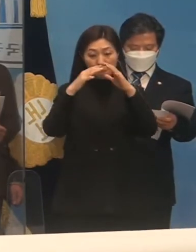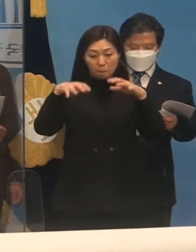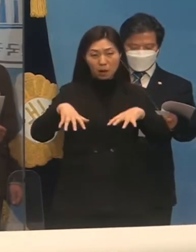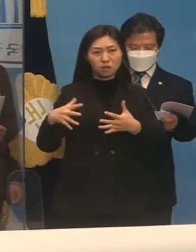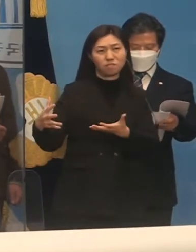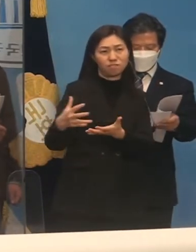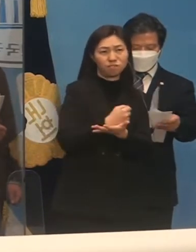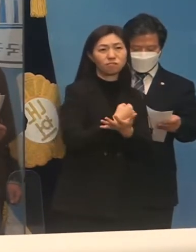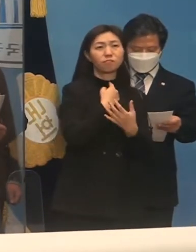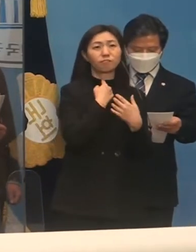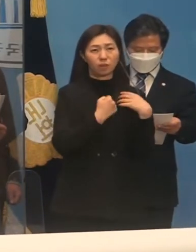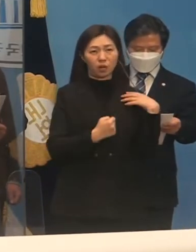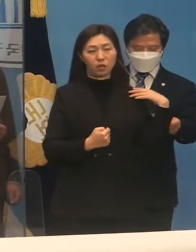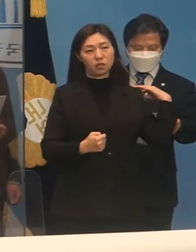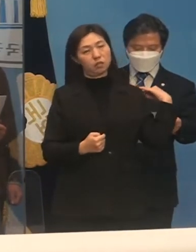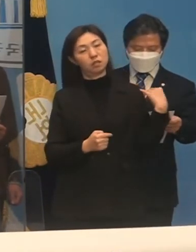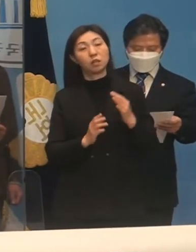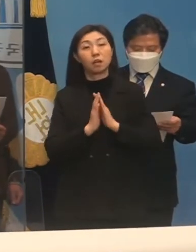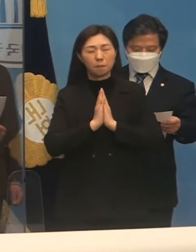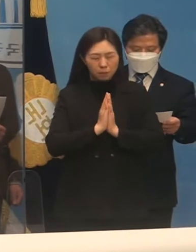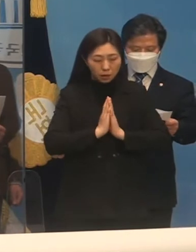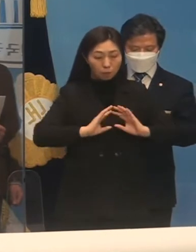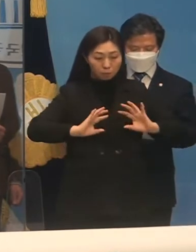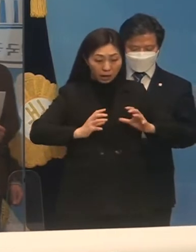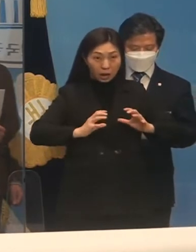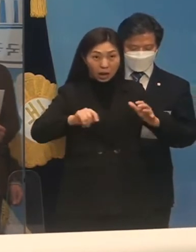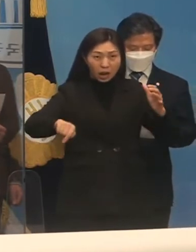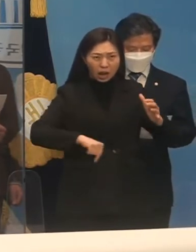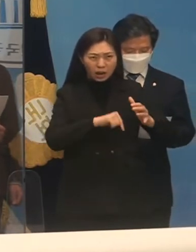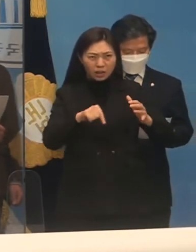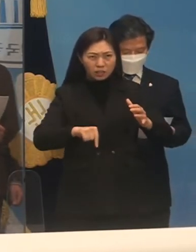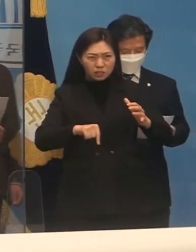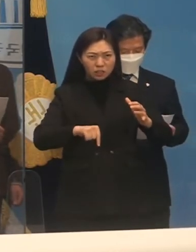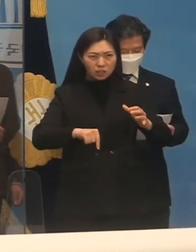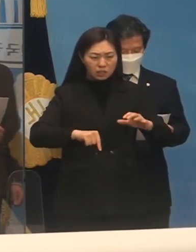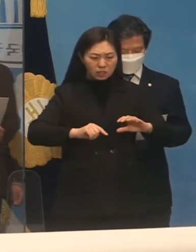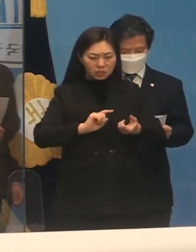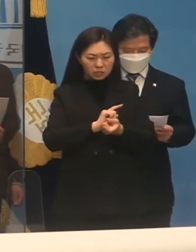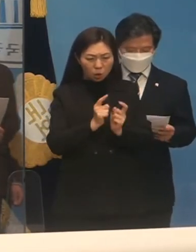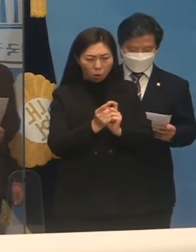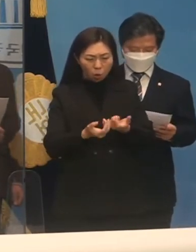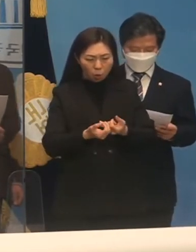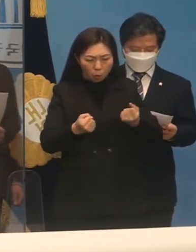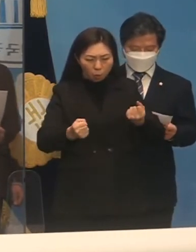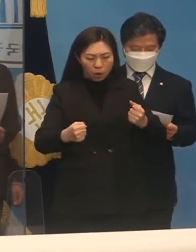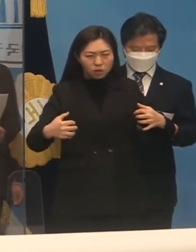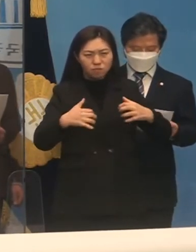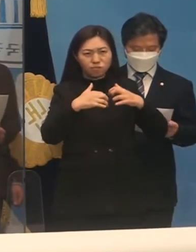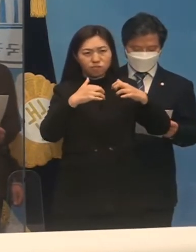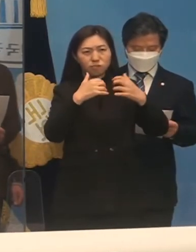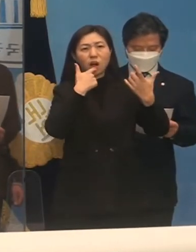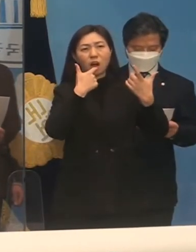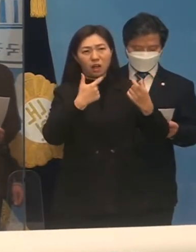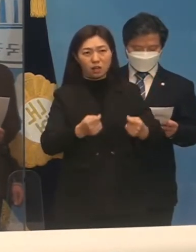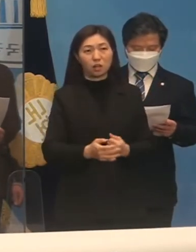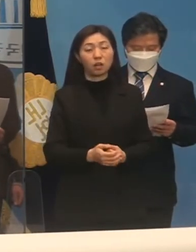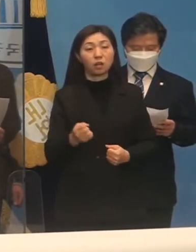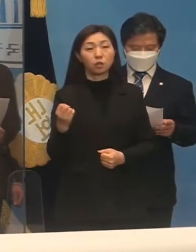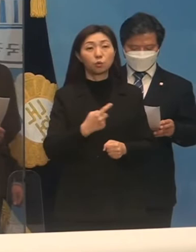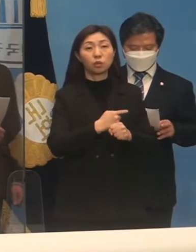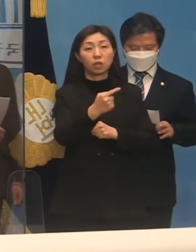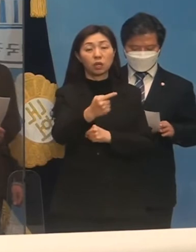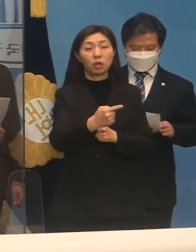미얀마는 사실상 내전 상태에 직면해 있으며 2022년에는 1,400만